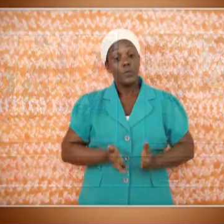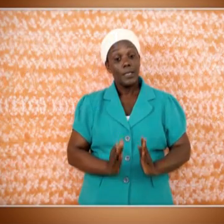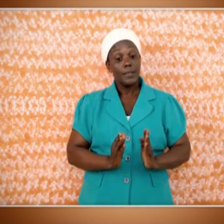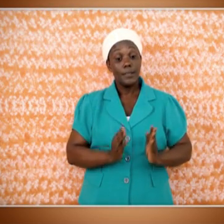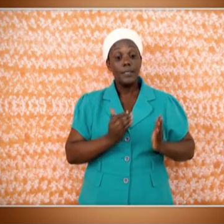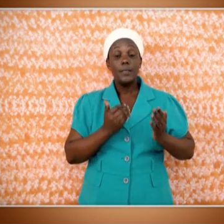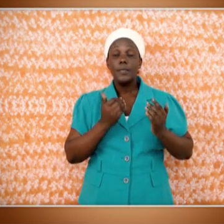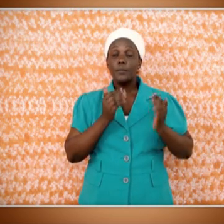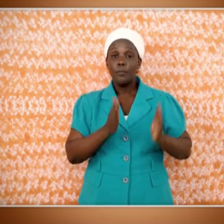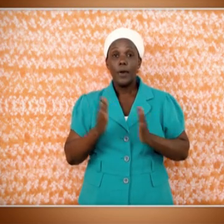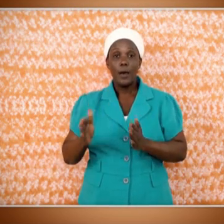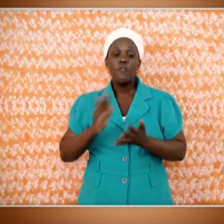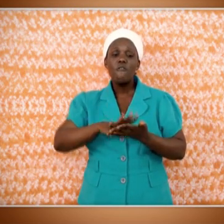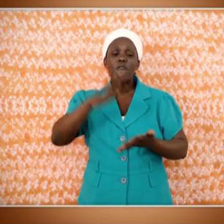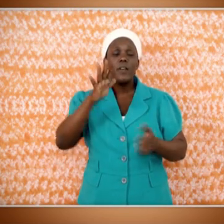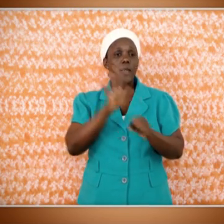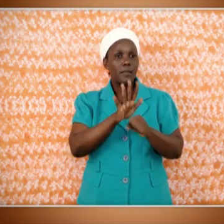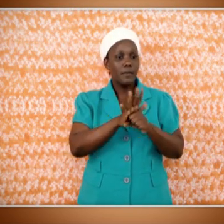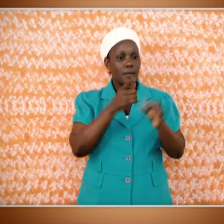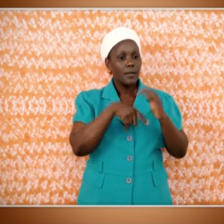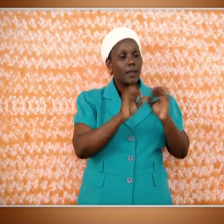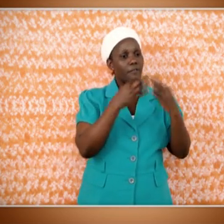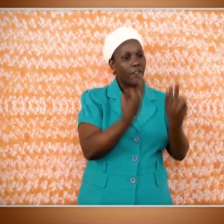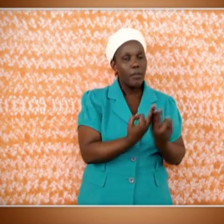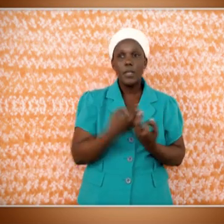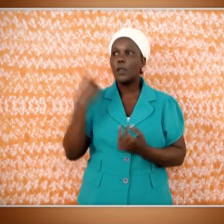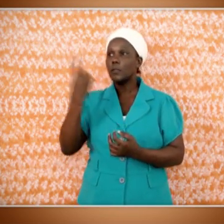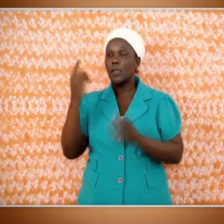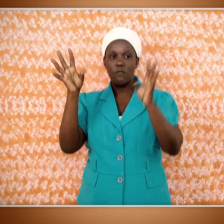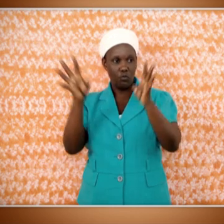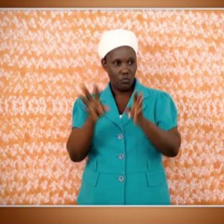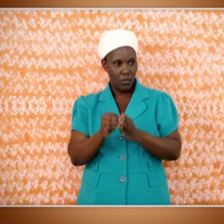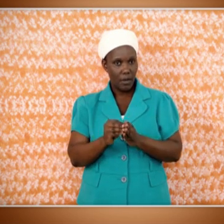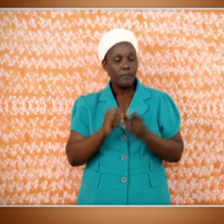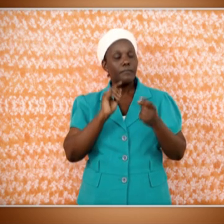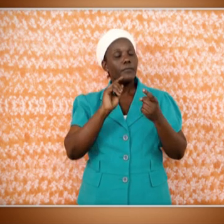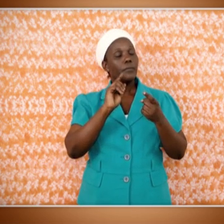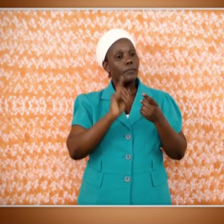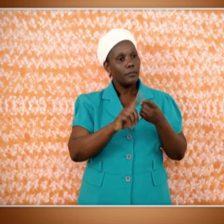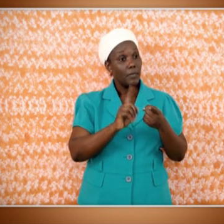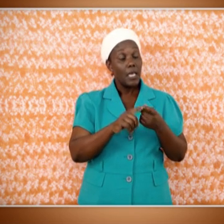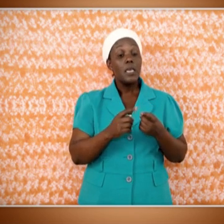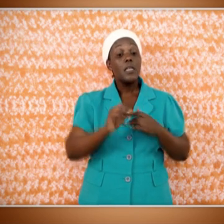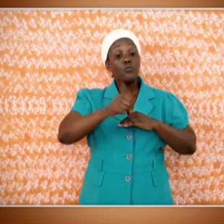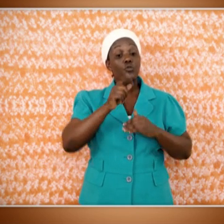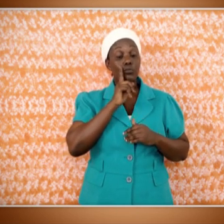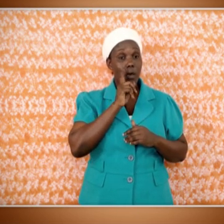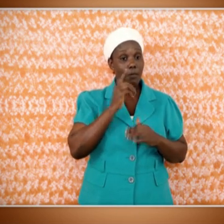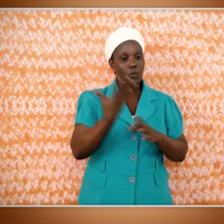Uzazi wa mpango una faida nyingi kwa familia na taifa kwa ujumla. Humruhusu mama kupata muda wa kutosha kwa